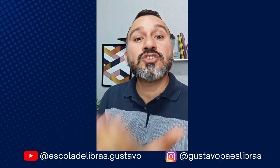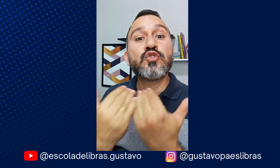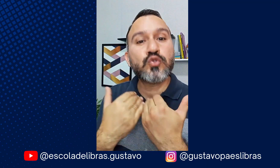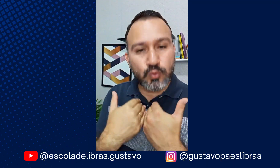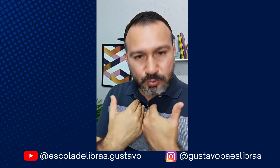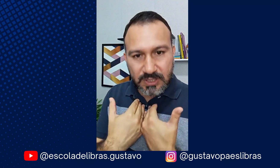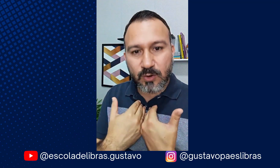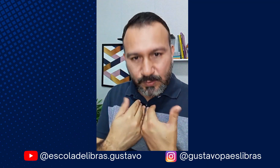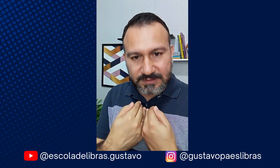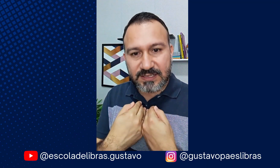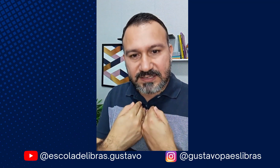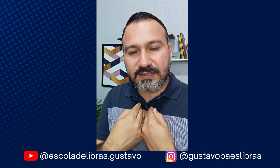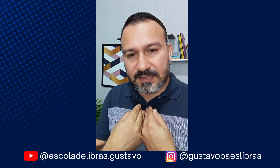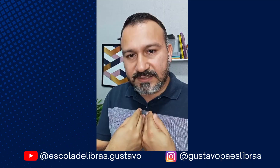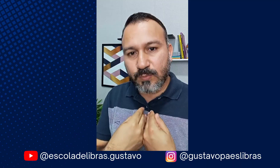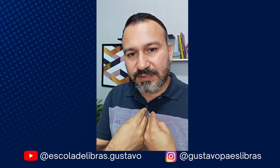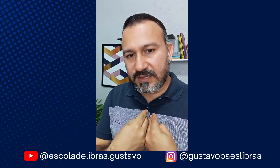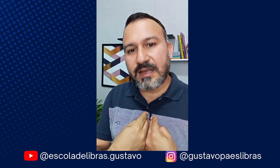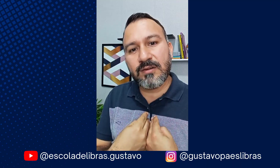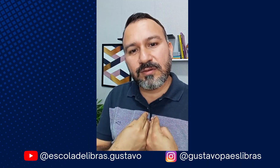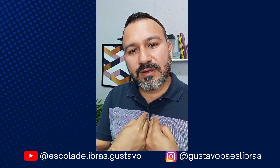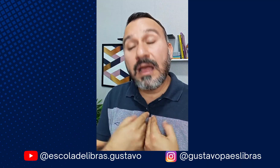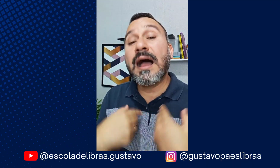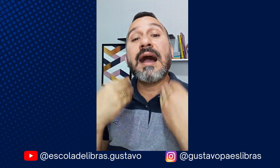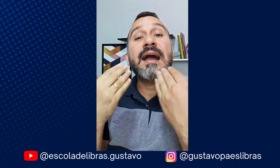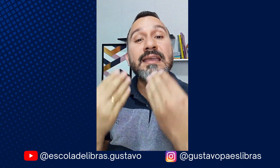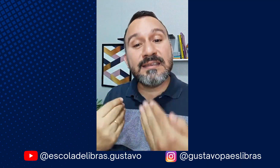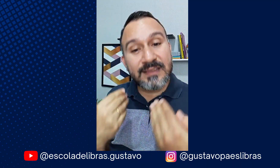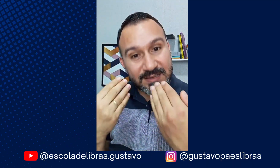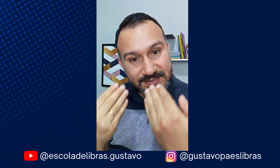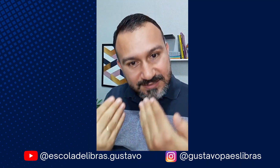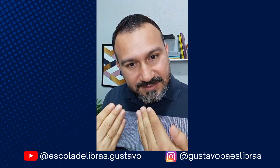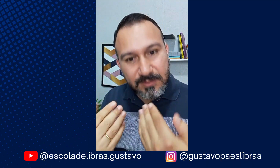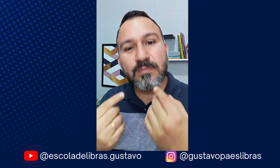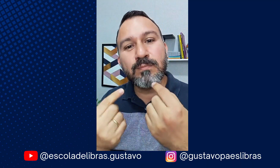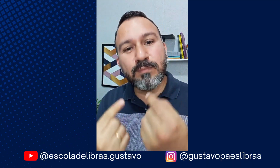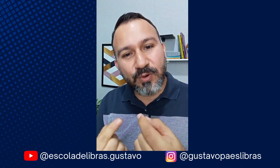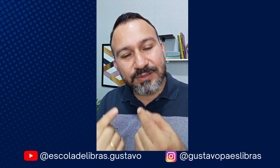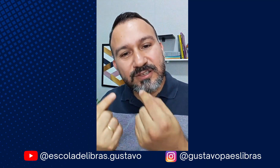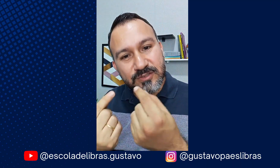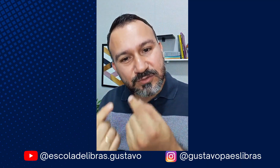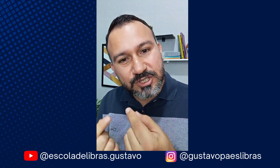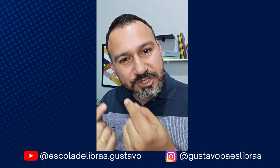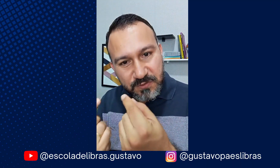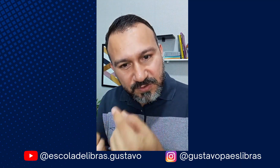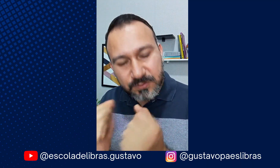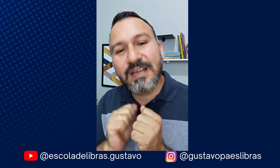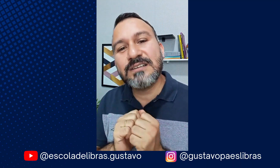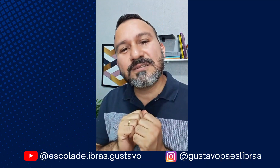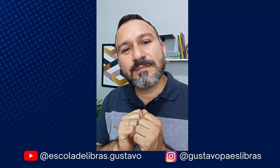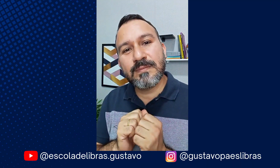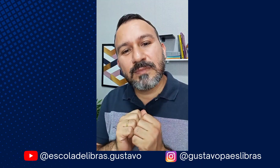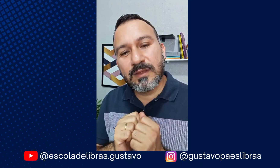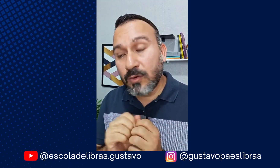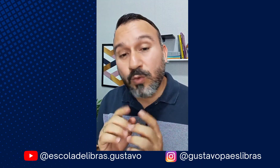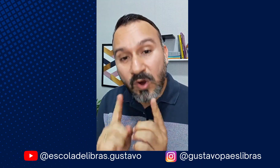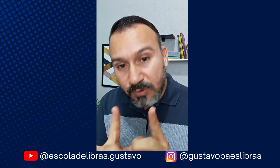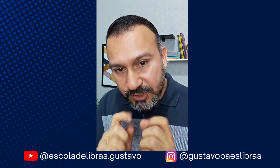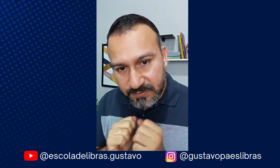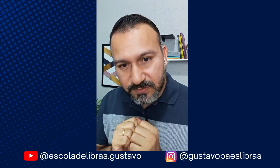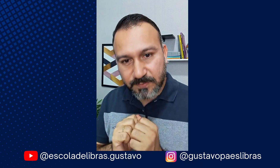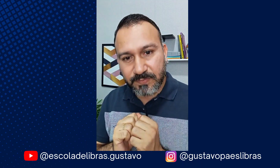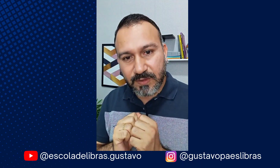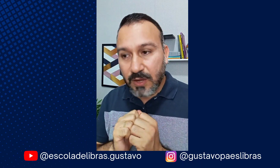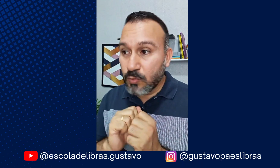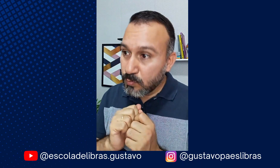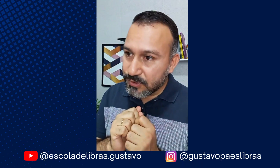você estuda com antecedência o material, ainda assim podem surgir dificuldades. Qual o